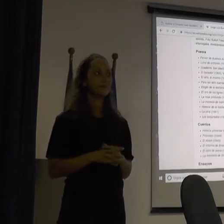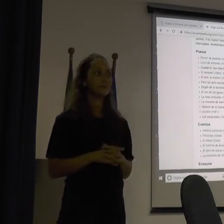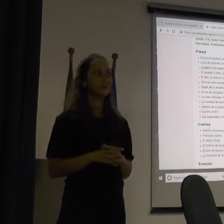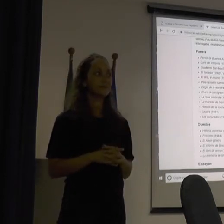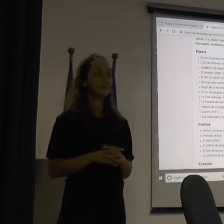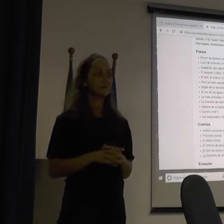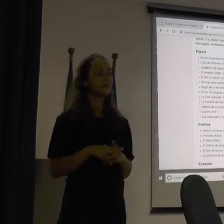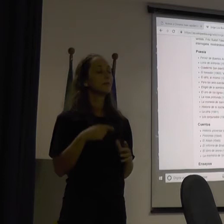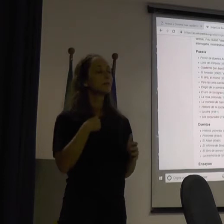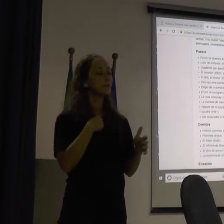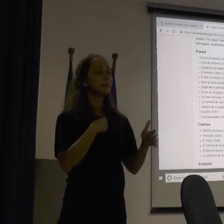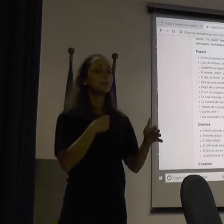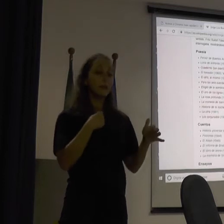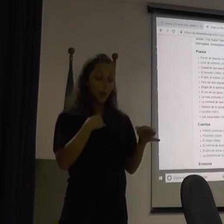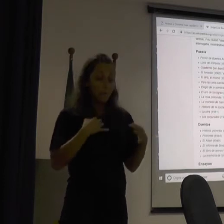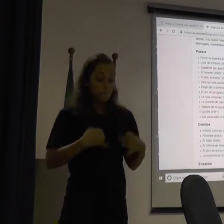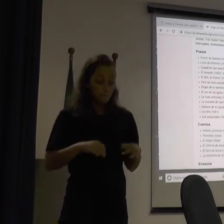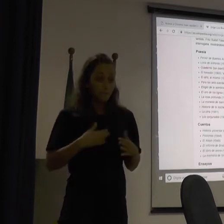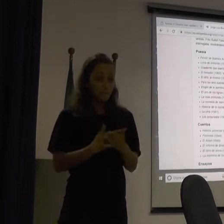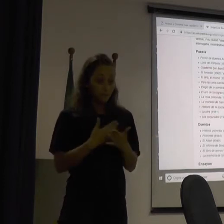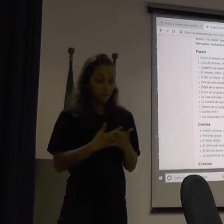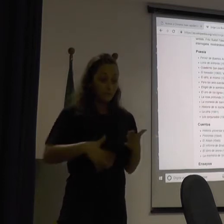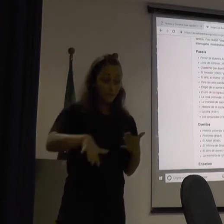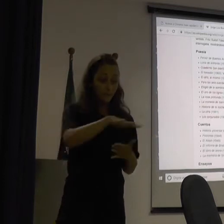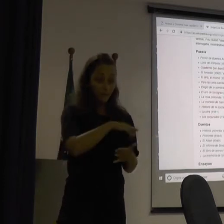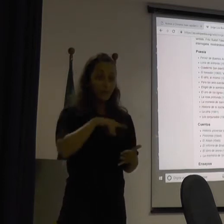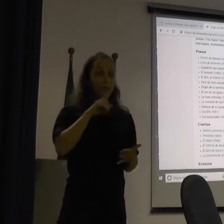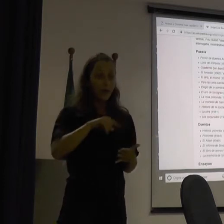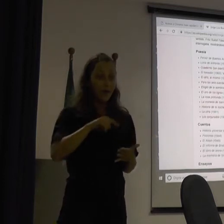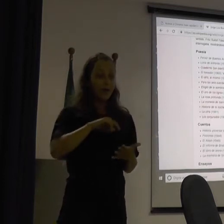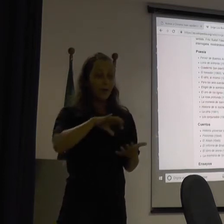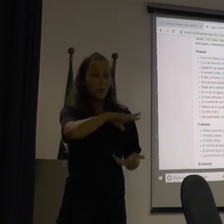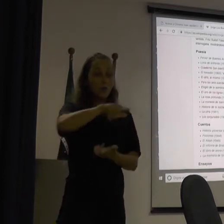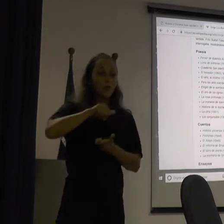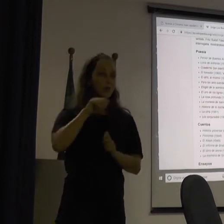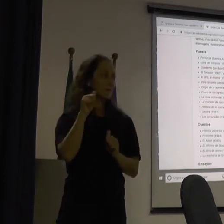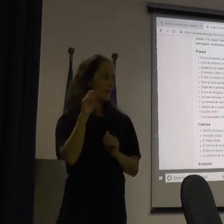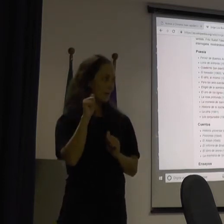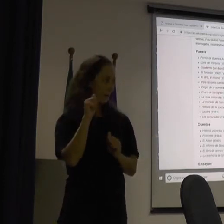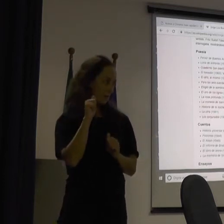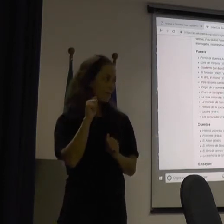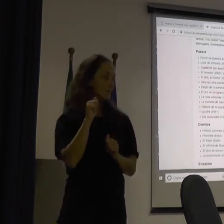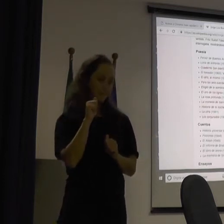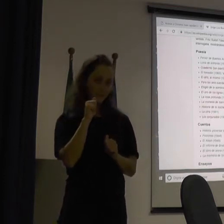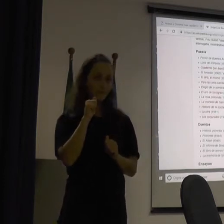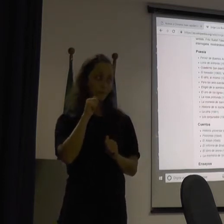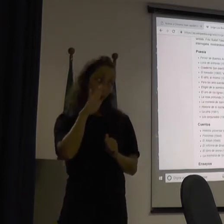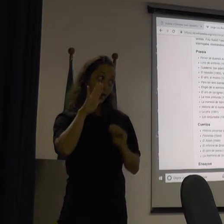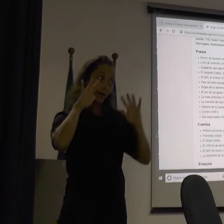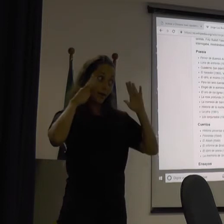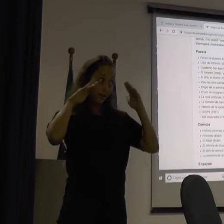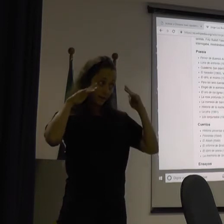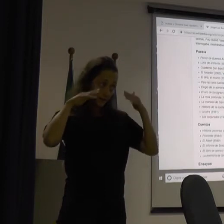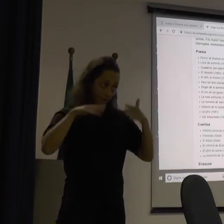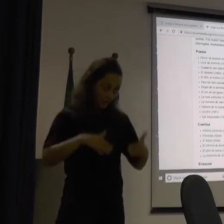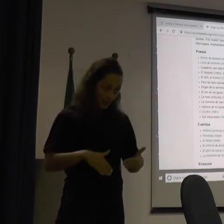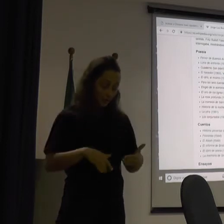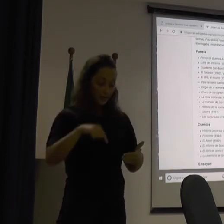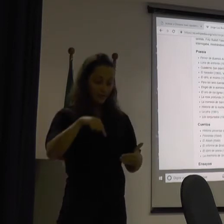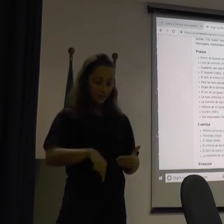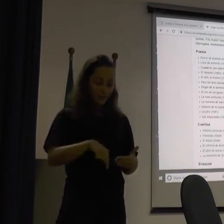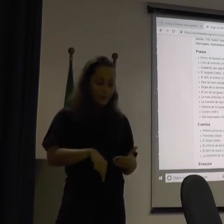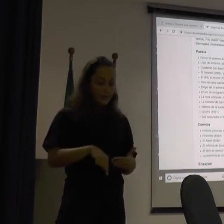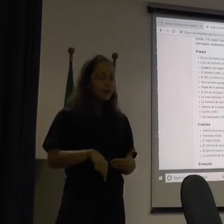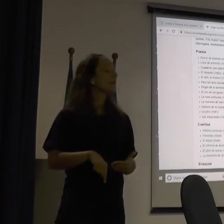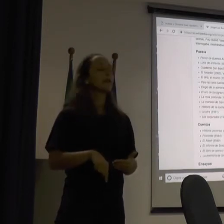totalmente no universo hispânico, e mais particularmente aqui, né, no universo rio-platense, eu